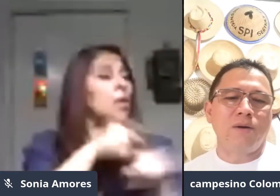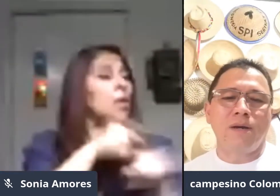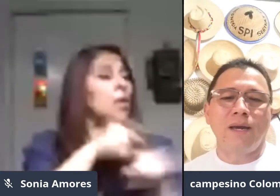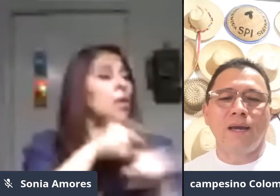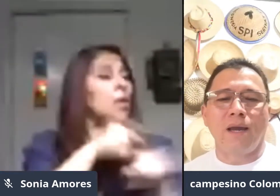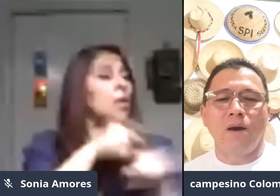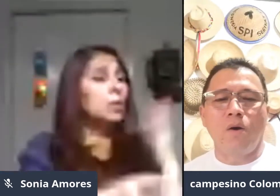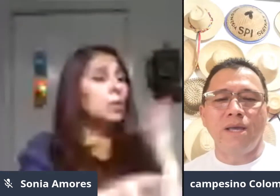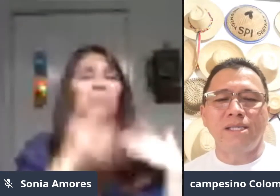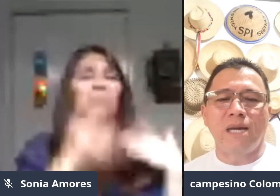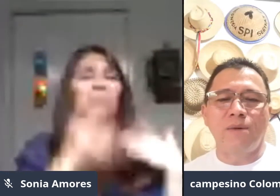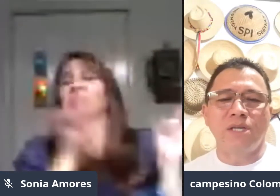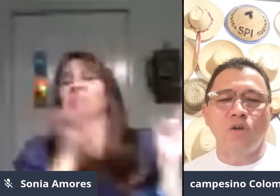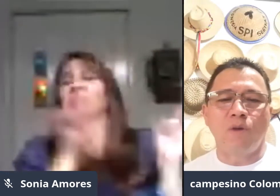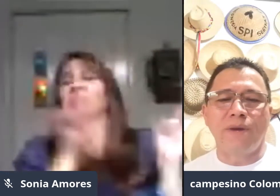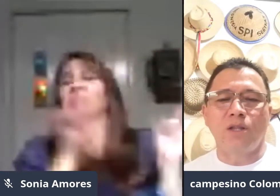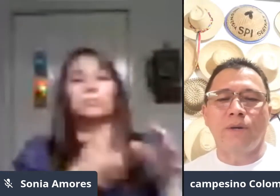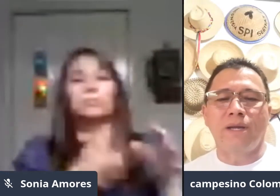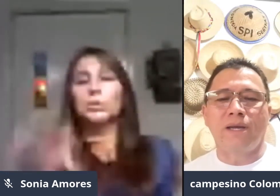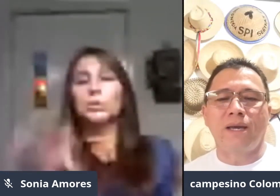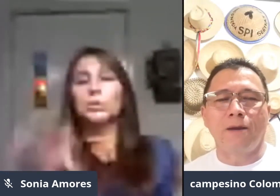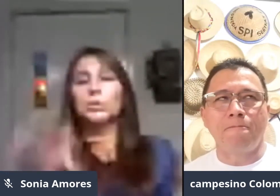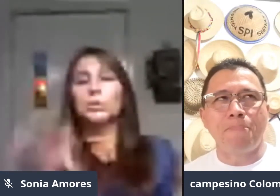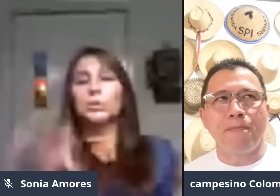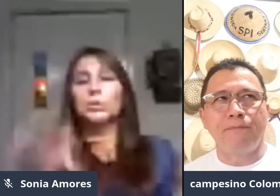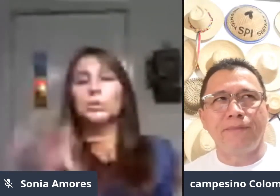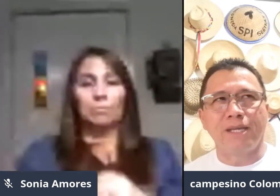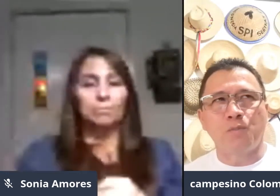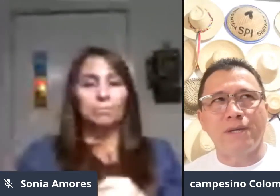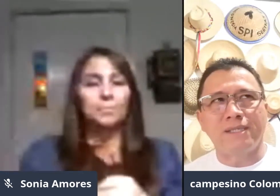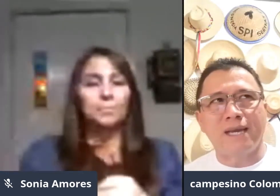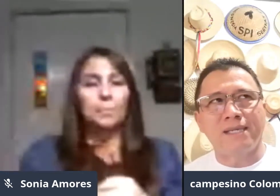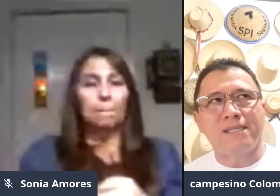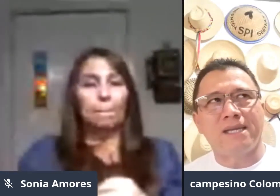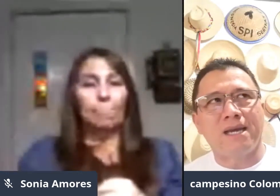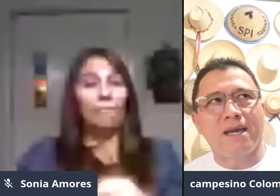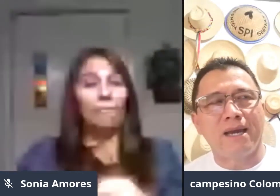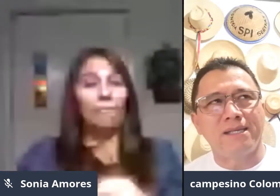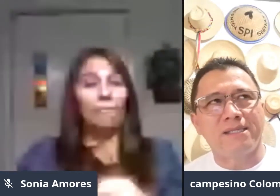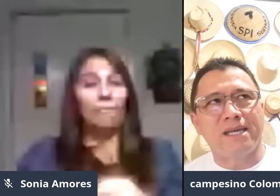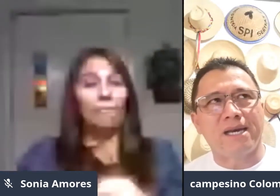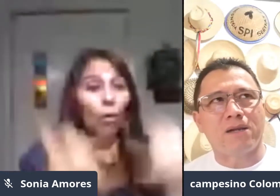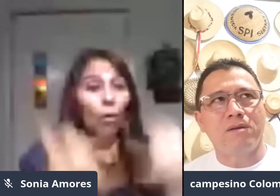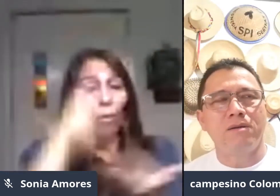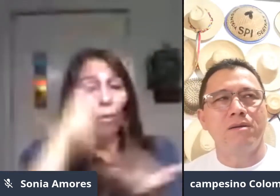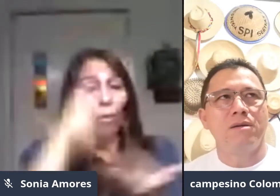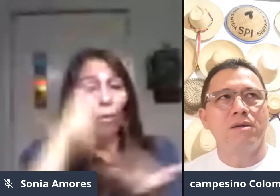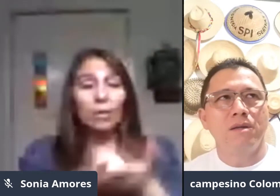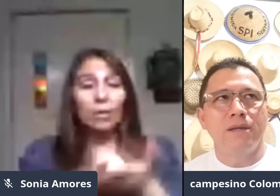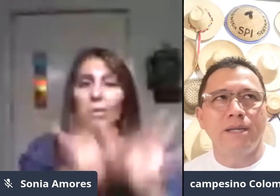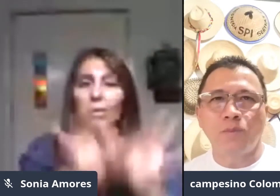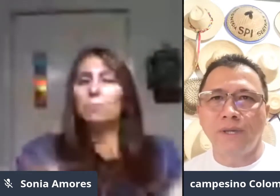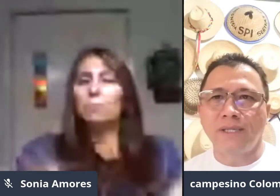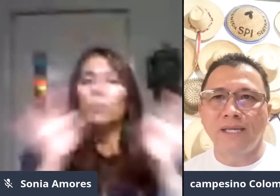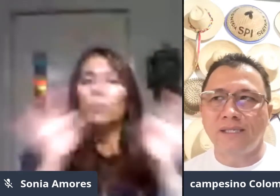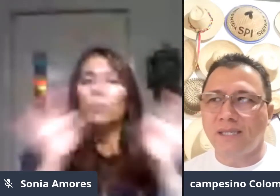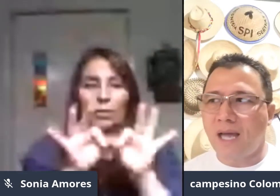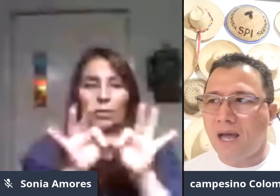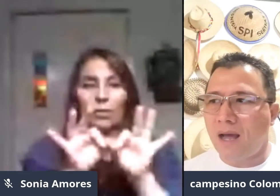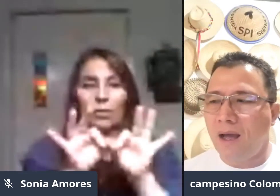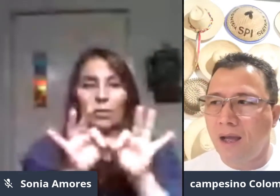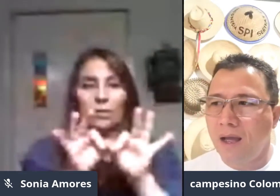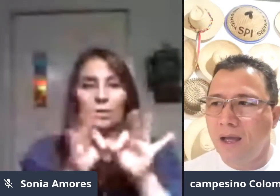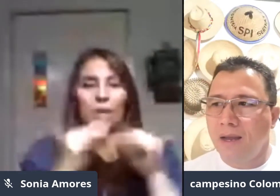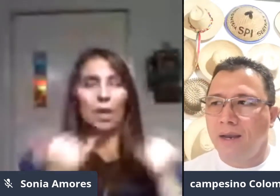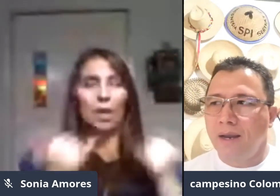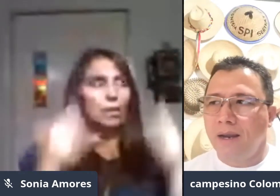Yo creo que hoy estamos en un momento en que, después de este encierro, después